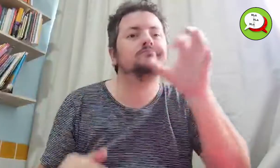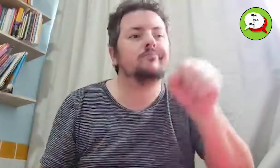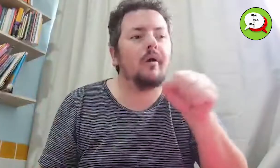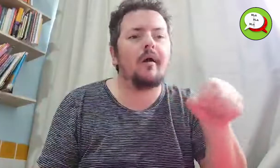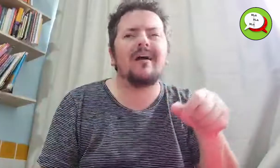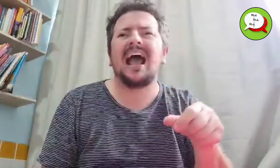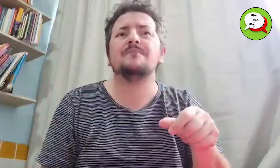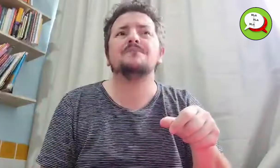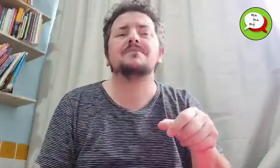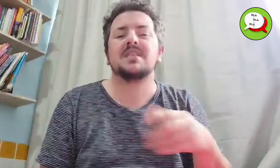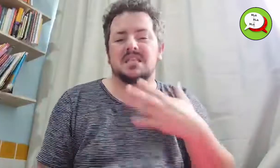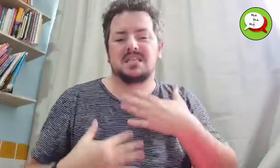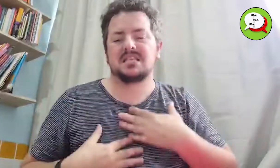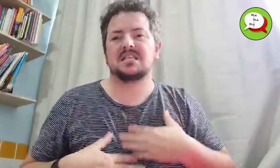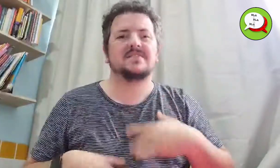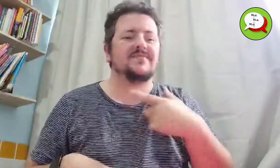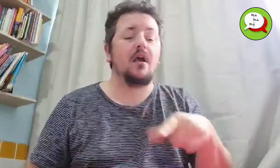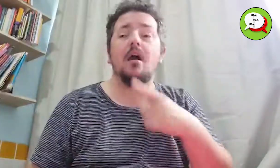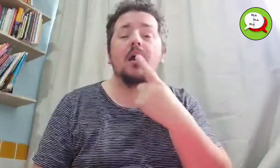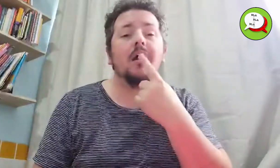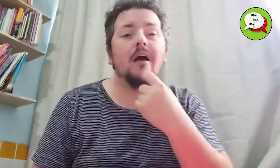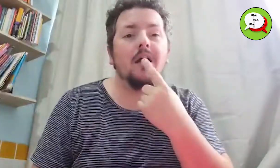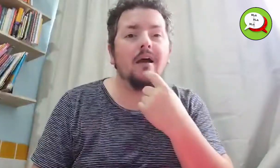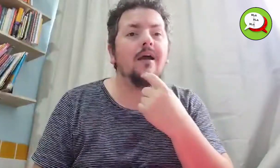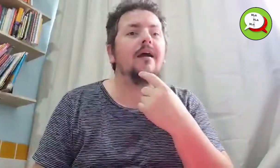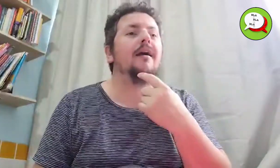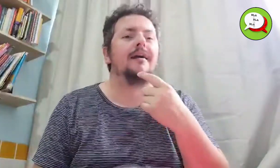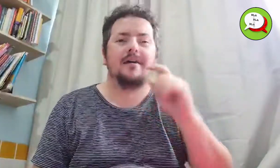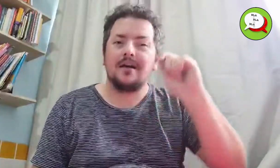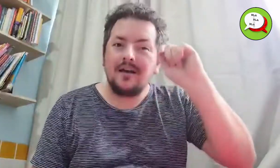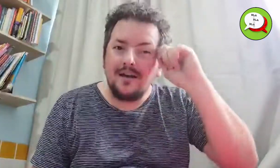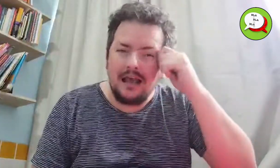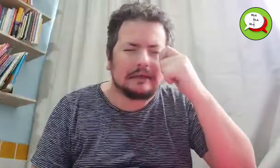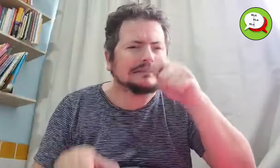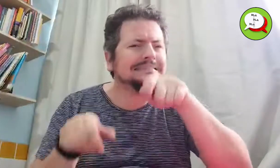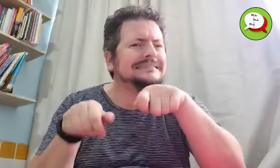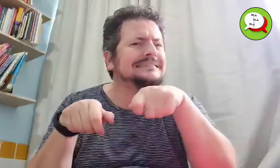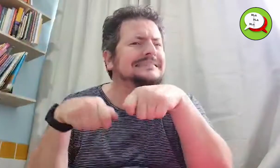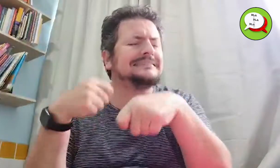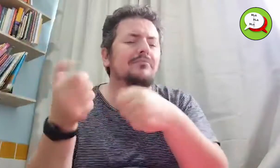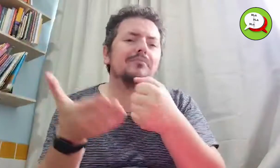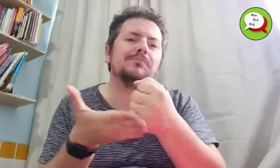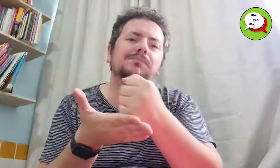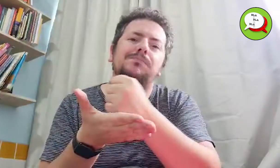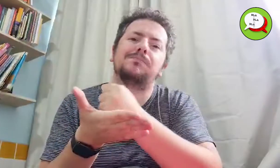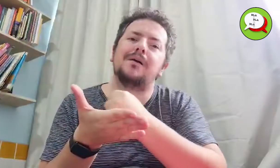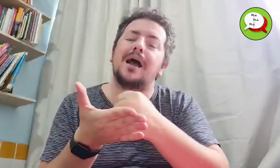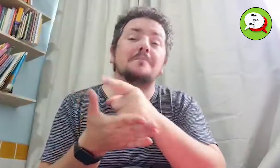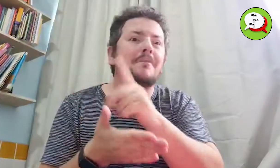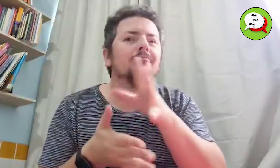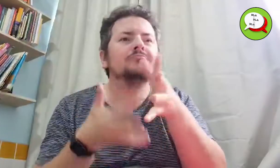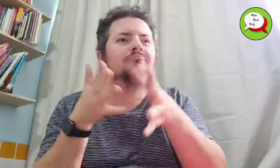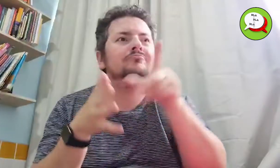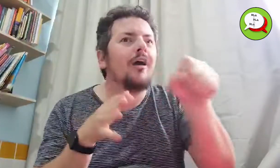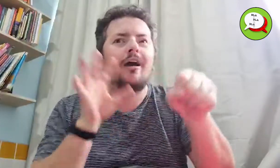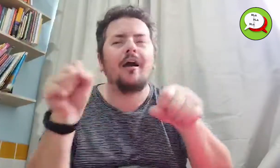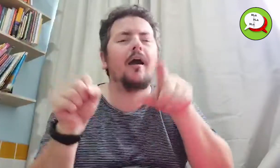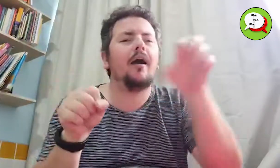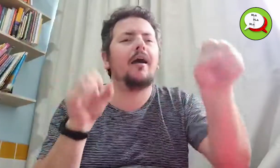fui mostrando tudo, fui mostrando sempre com o apoio visual, começando bem do básico, e com